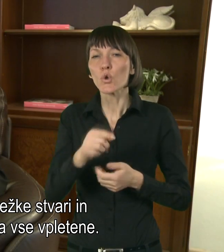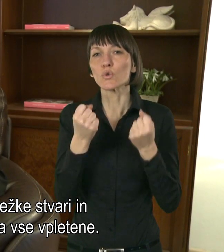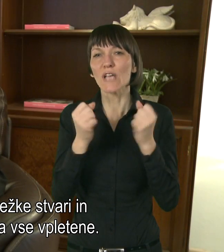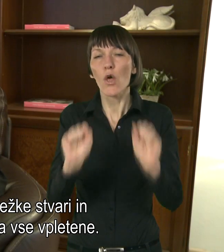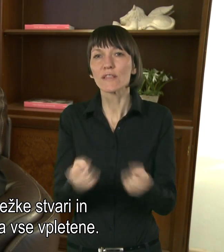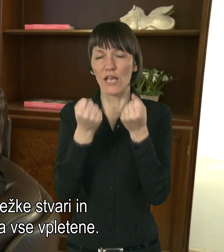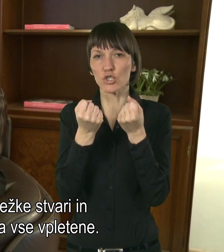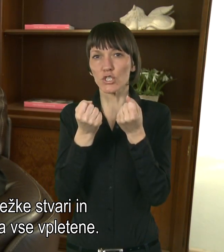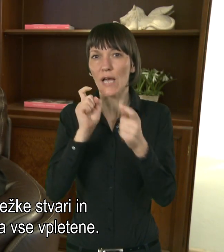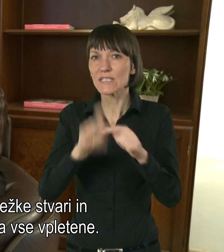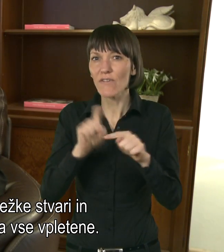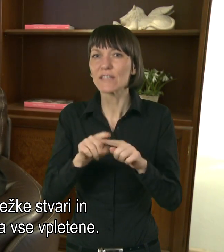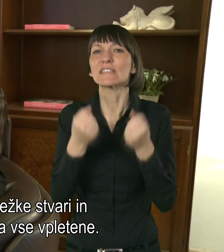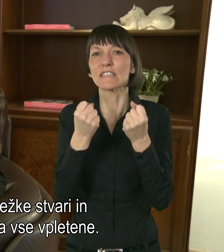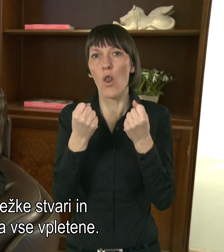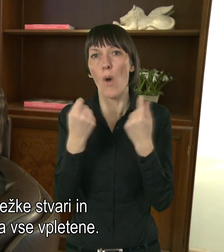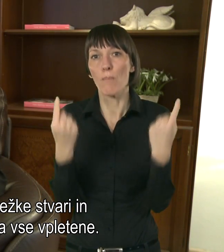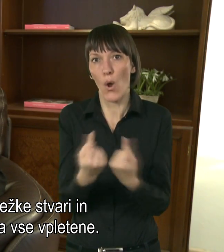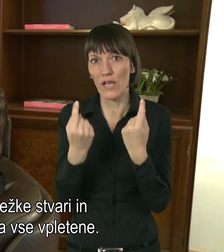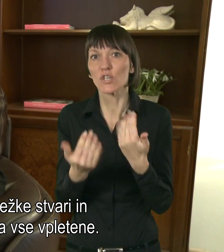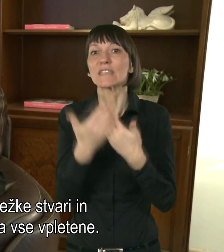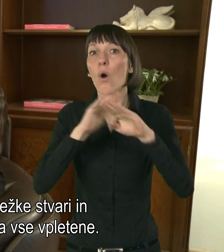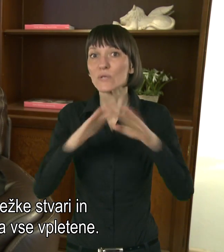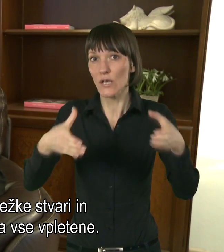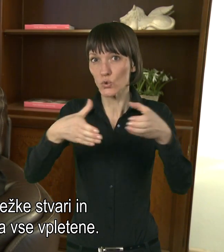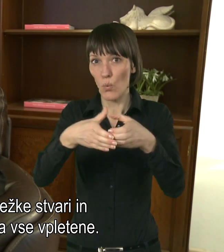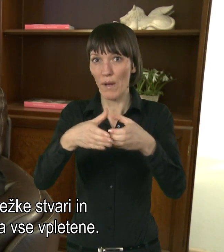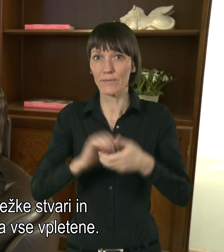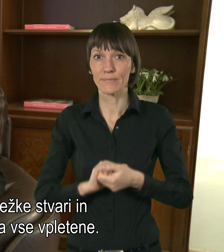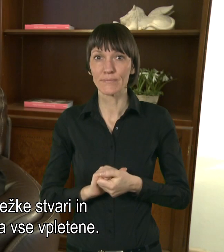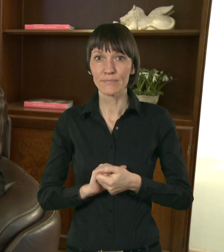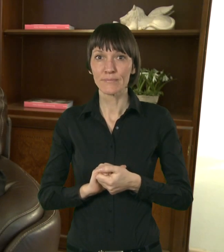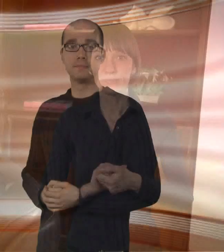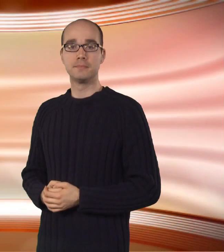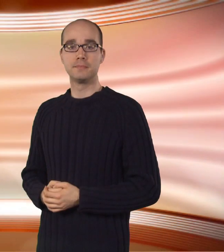tukaj zelo so to težke stvari in zelo boleče za vse vpletene.